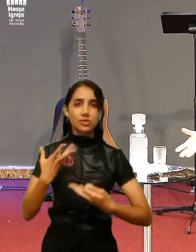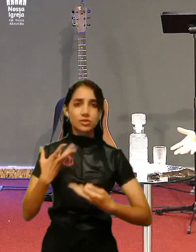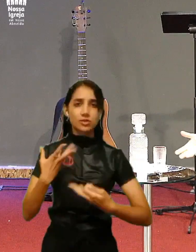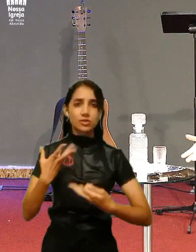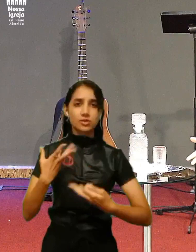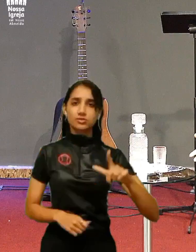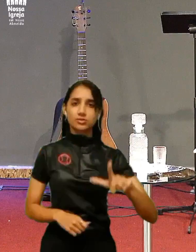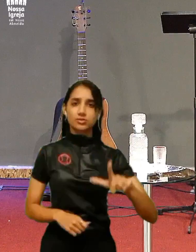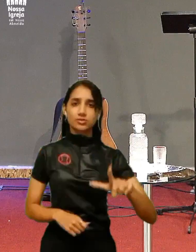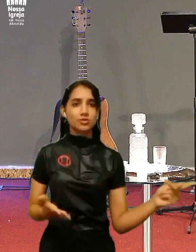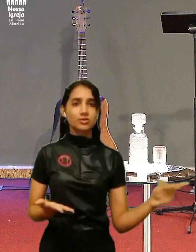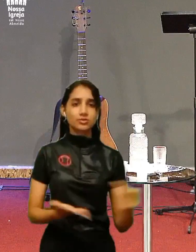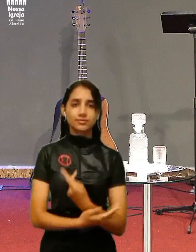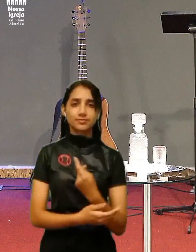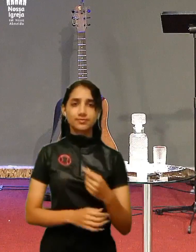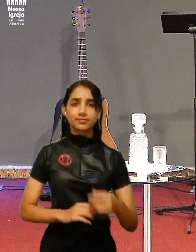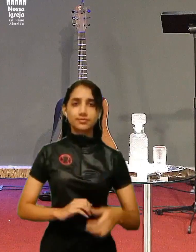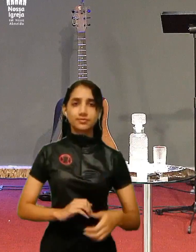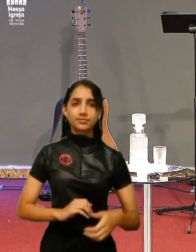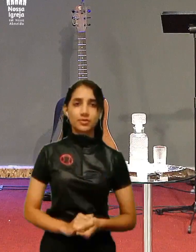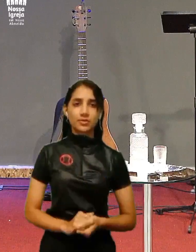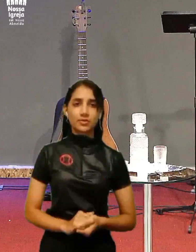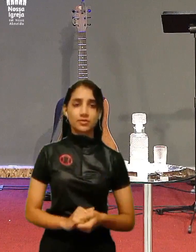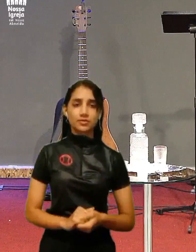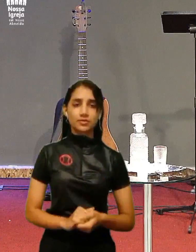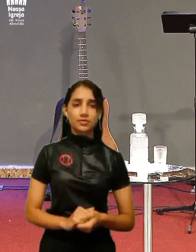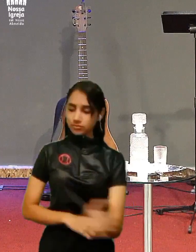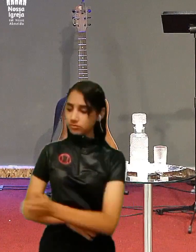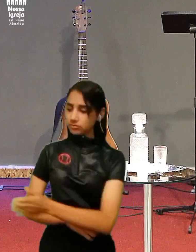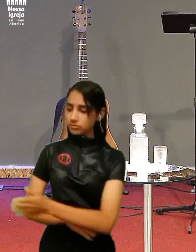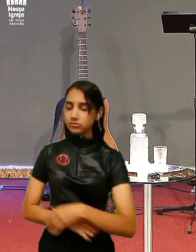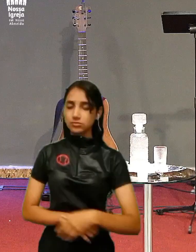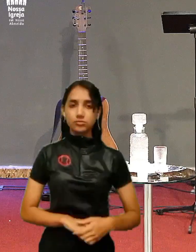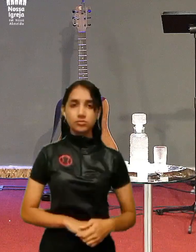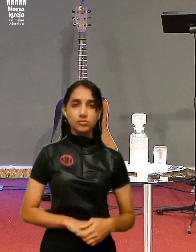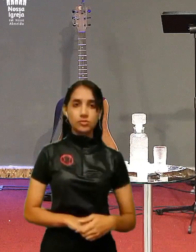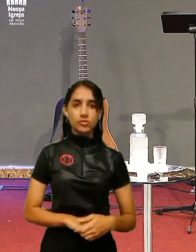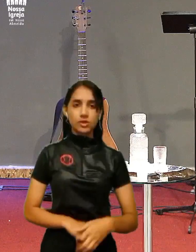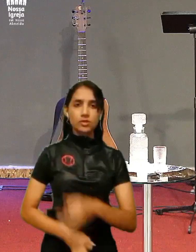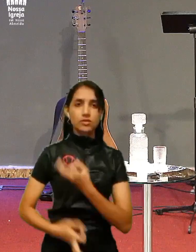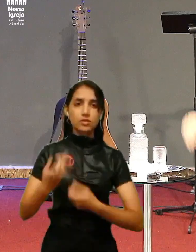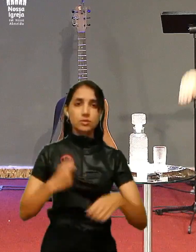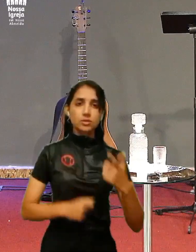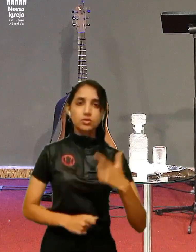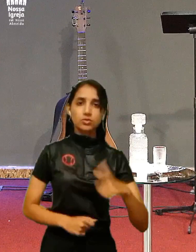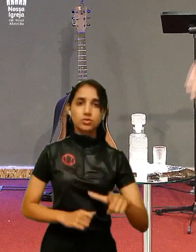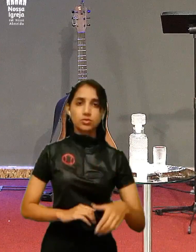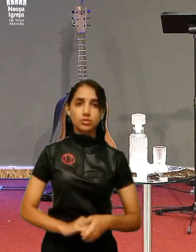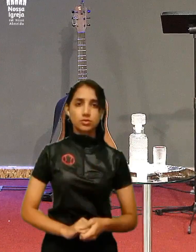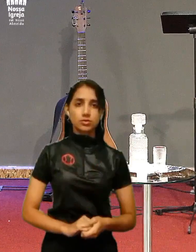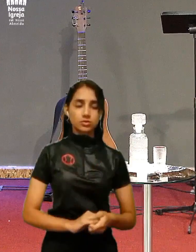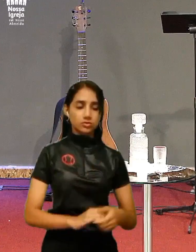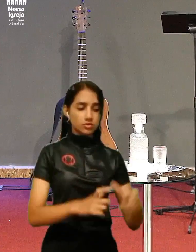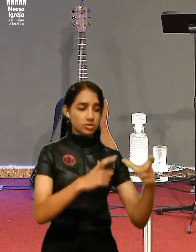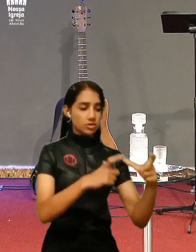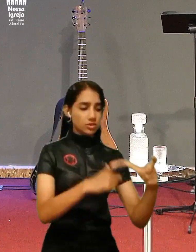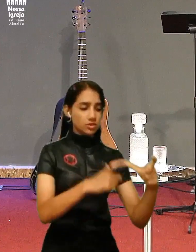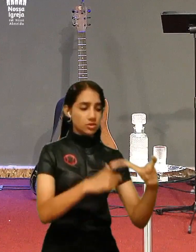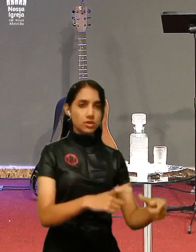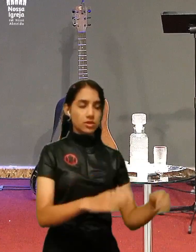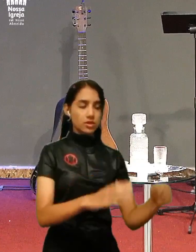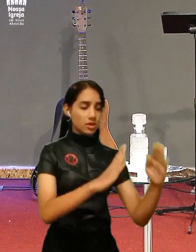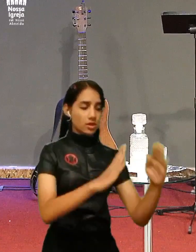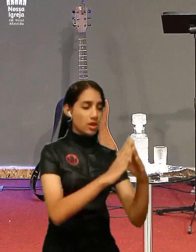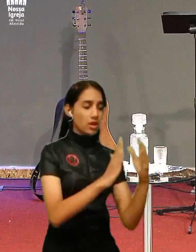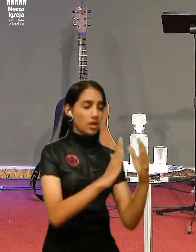Avivamento das Ilhas Hébridas, que eu contei várias vezes aqui para os irmãos. Mesma coisa, igreja desviada, igreja